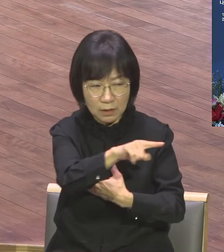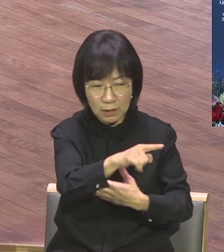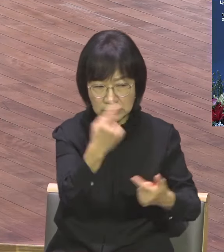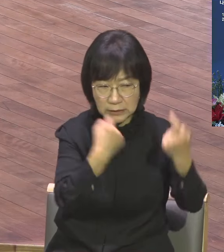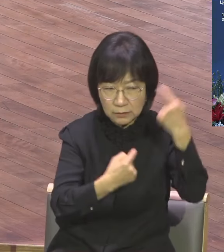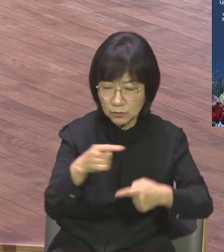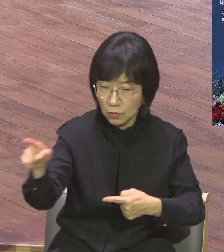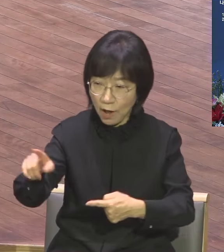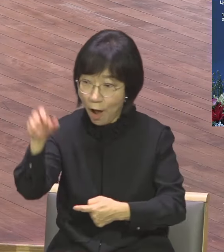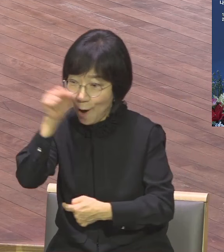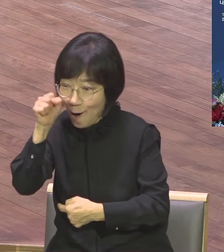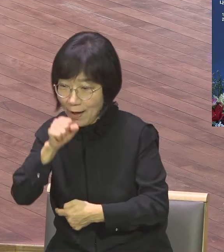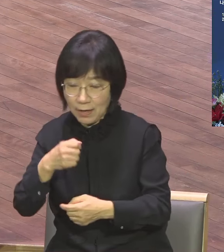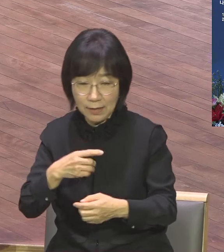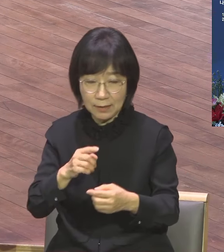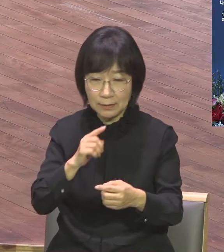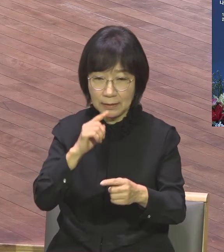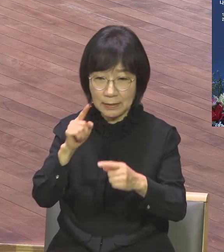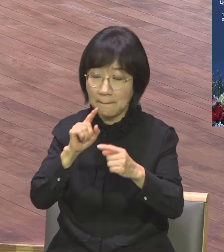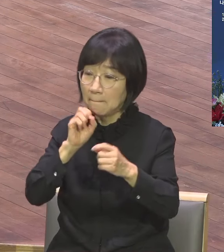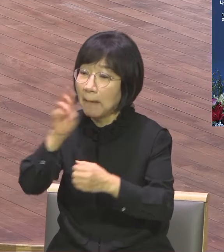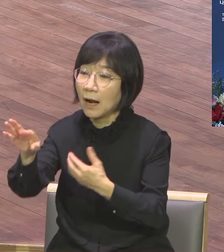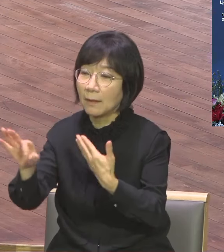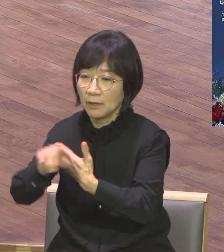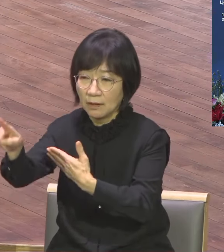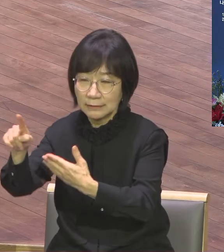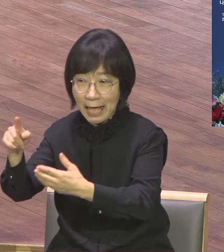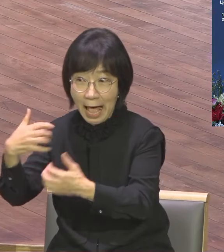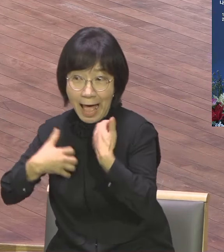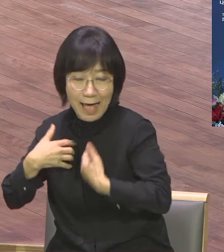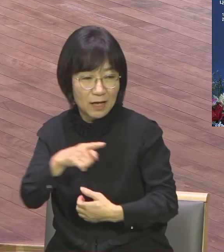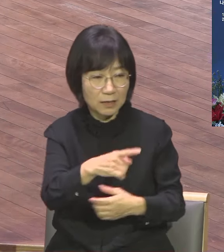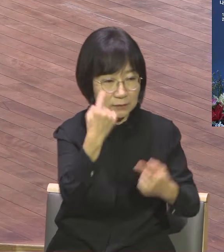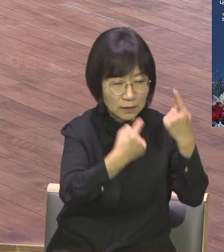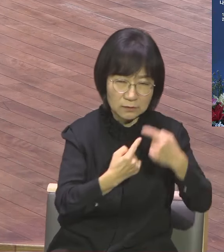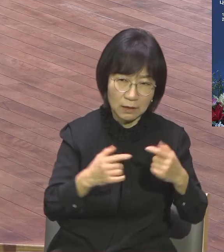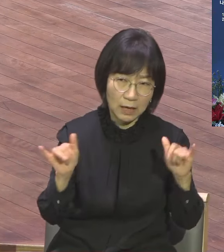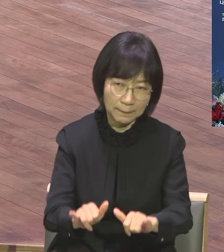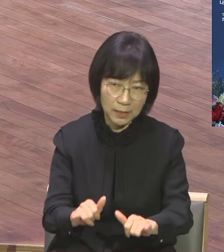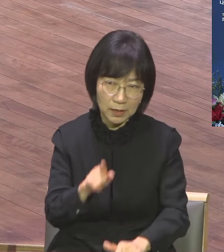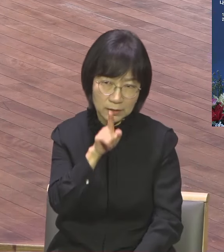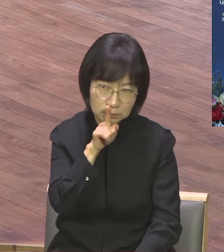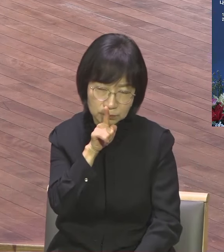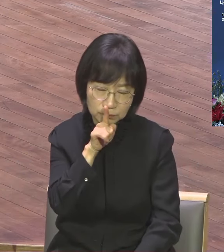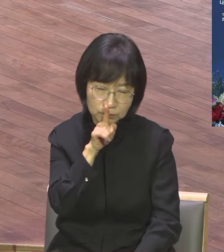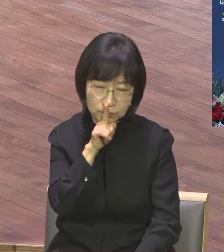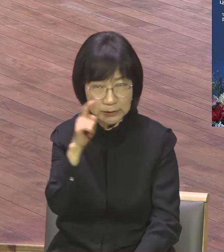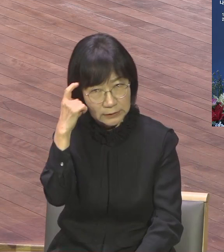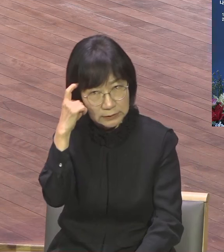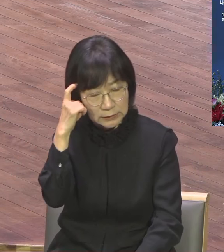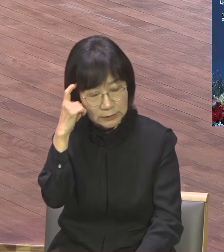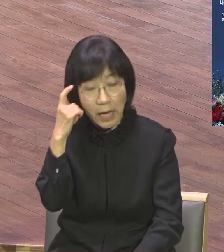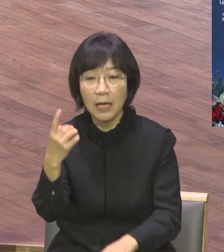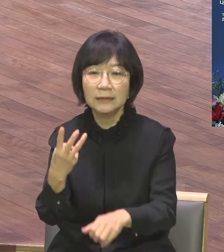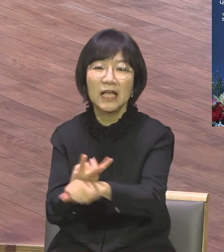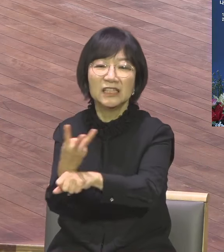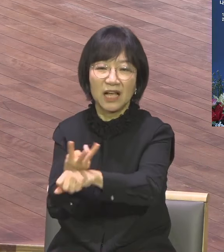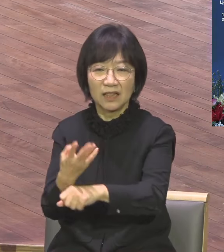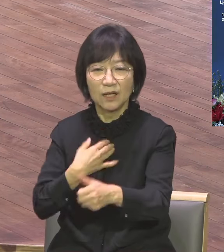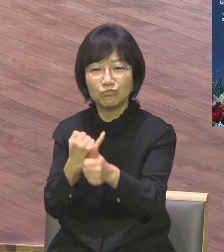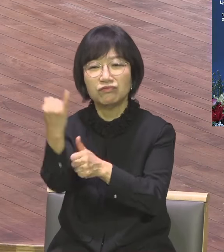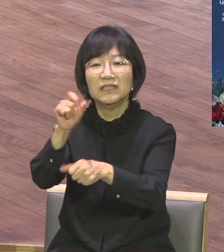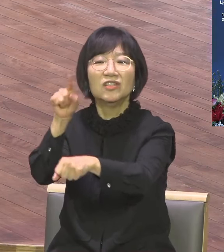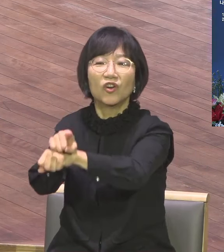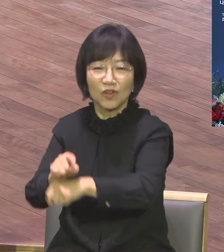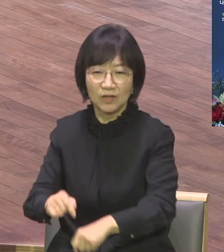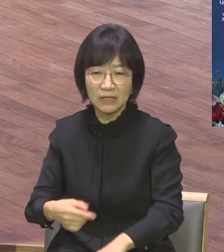그거 틀린 겁니까? 다른 거지. 창세기 3장 사건으로 인간 스스로 하나님께 불순종함으로